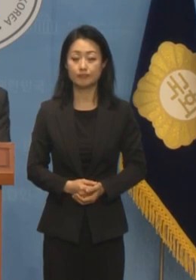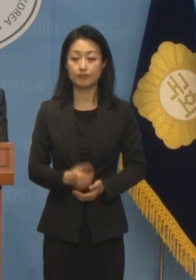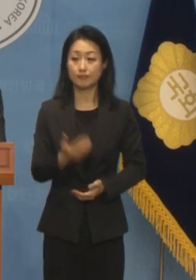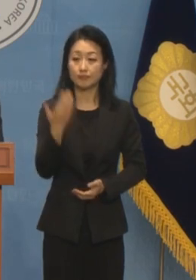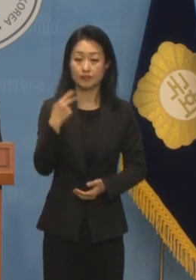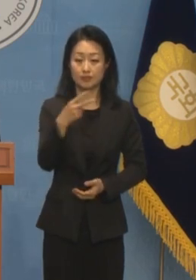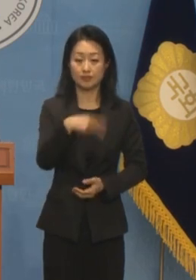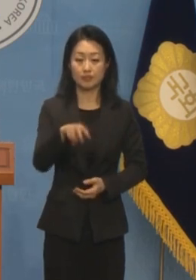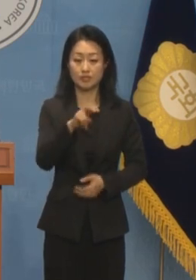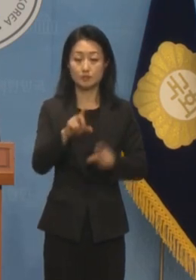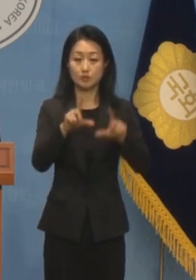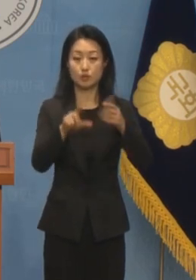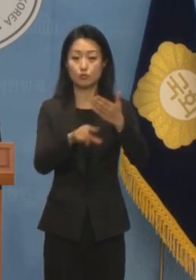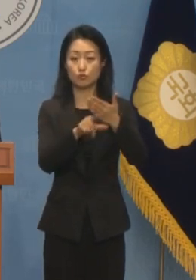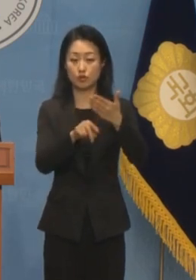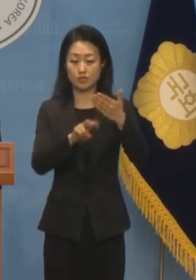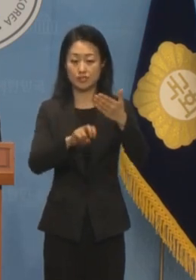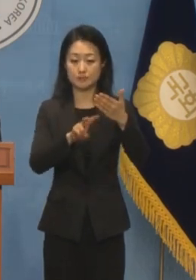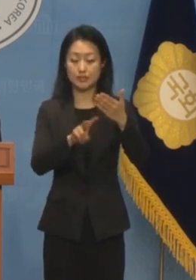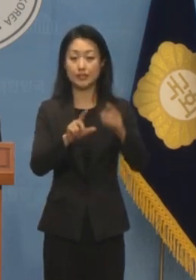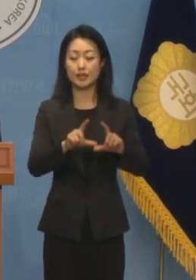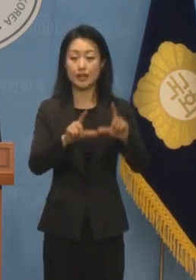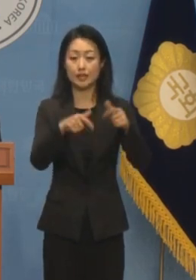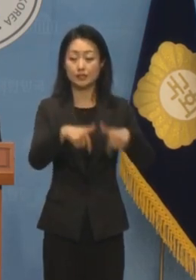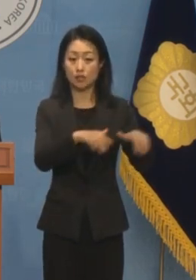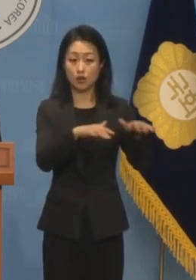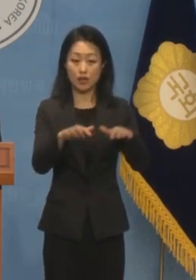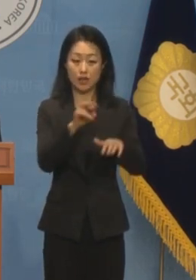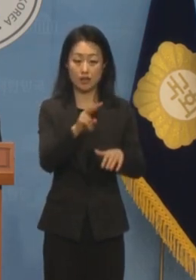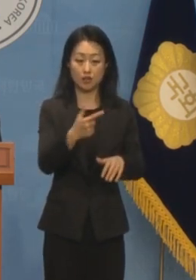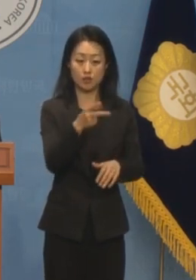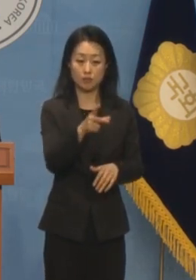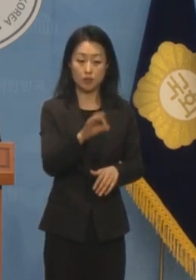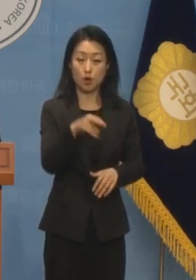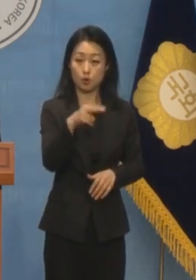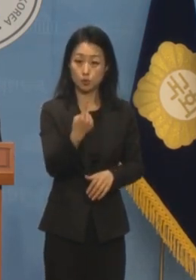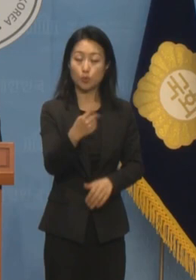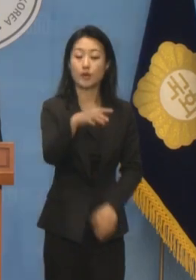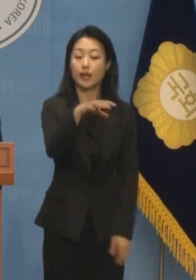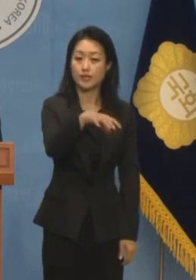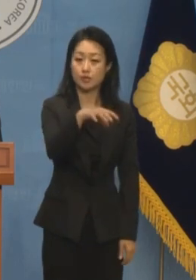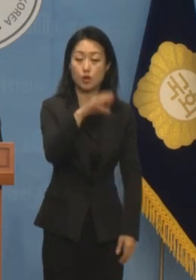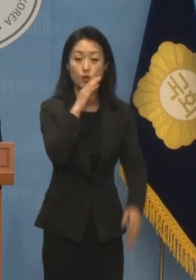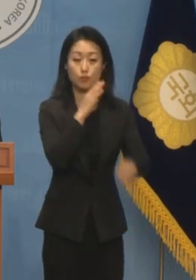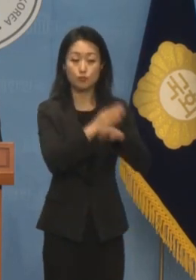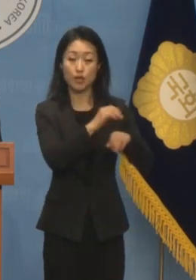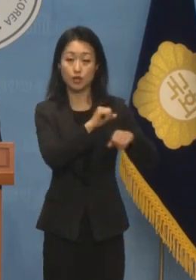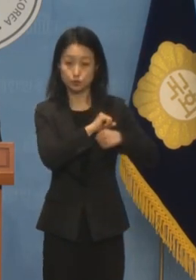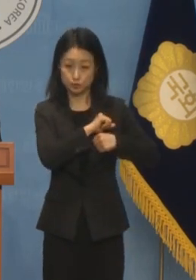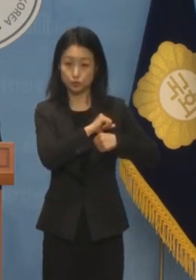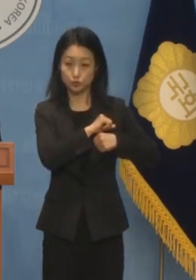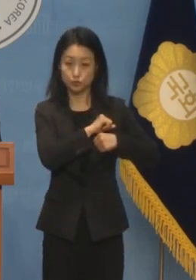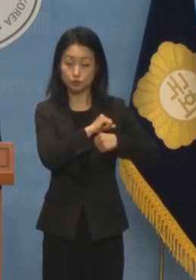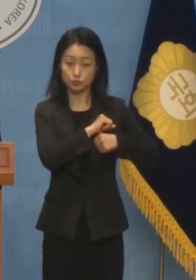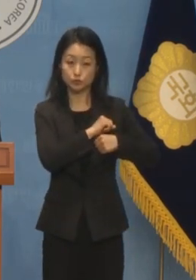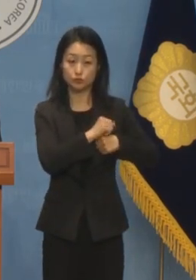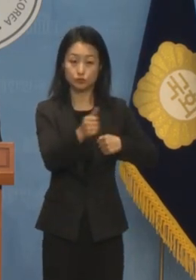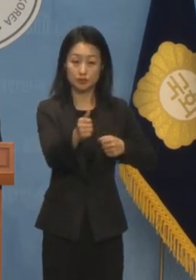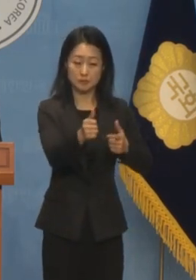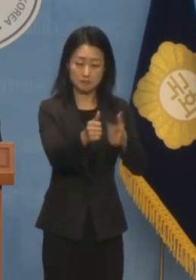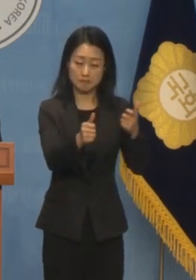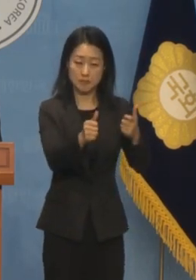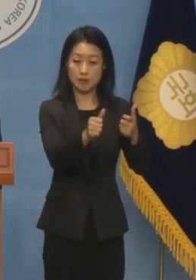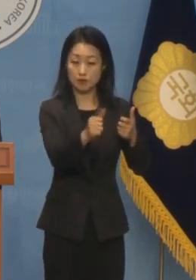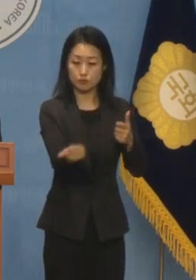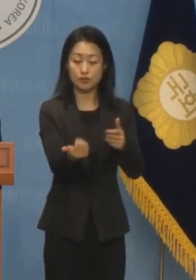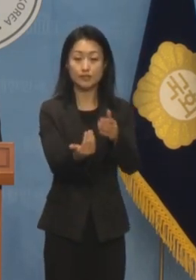지난 2020년 9월 22일 서해연평도 양성에서 북한군에 무참히 살해당했을